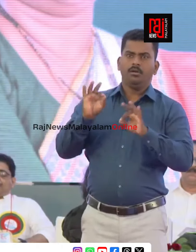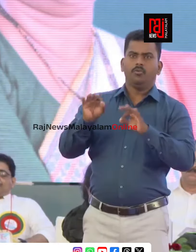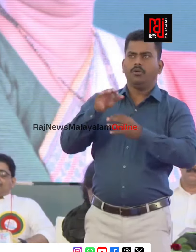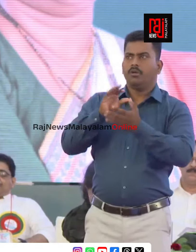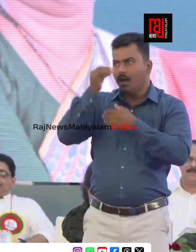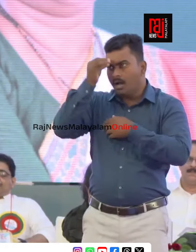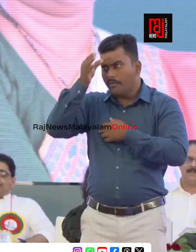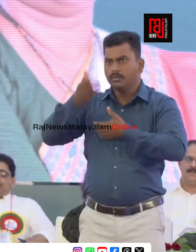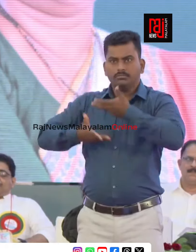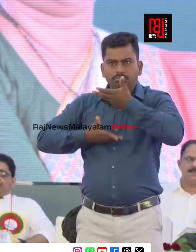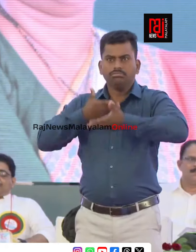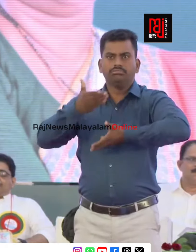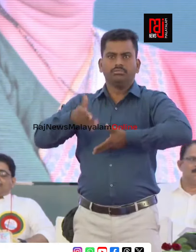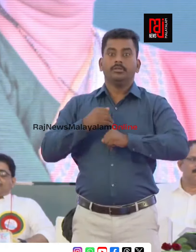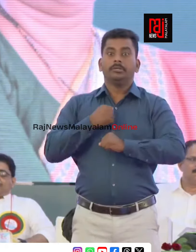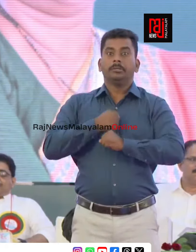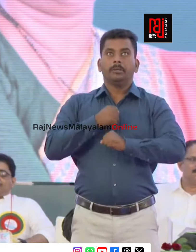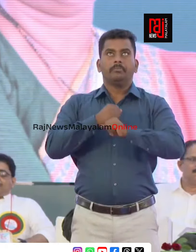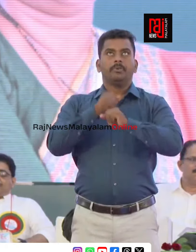ഈ പദ്ധതിക്കായാണ്